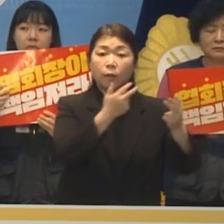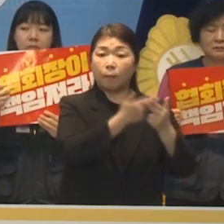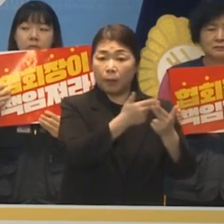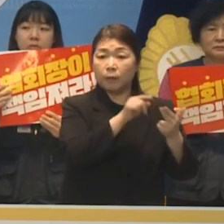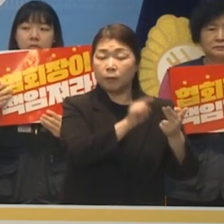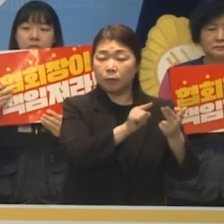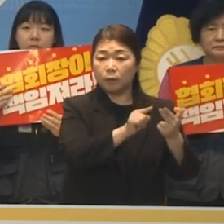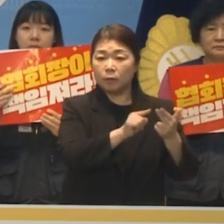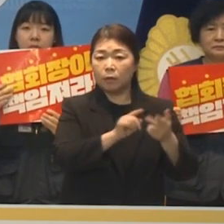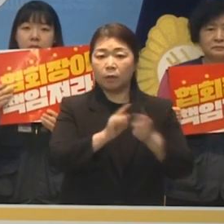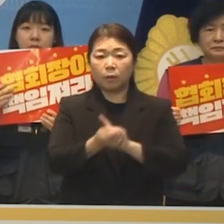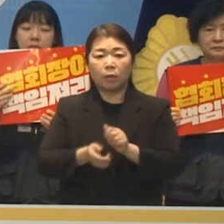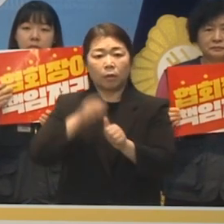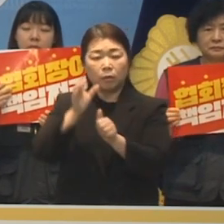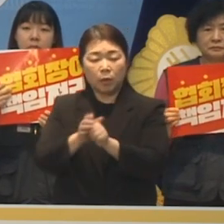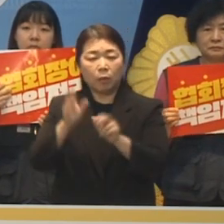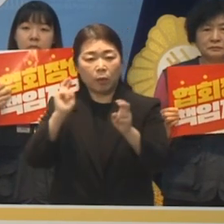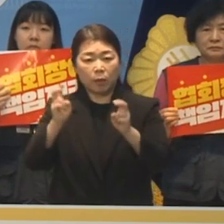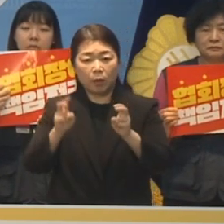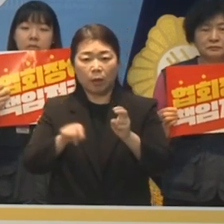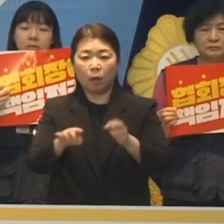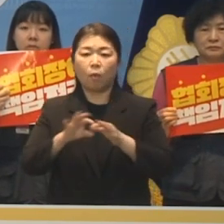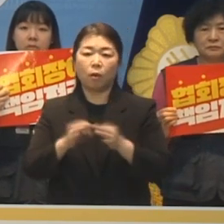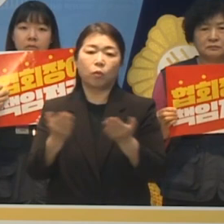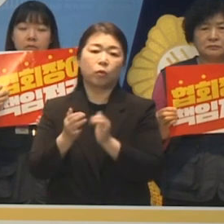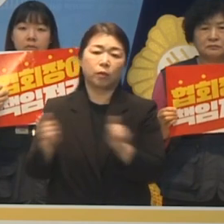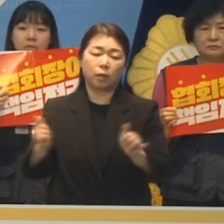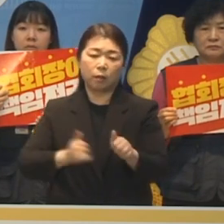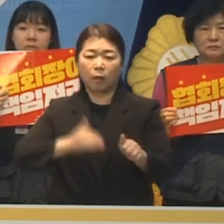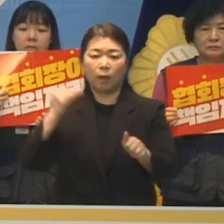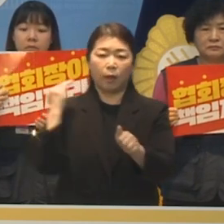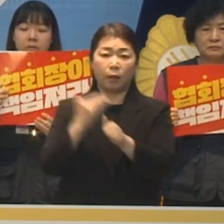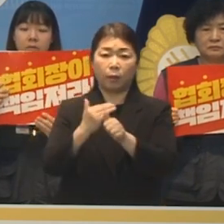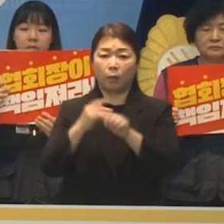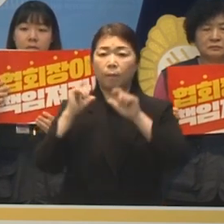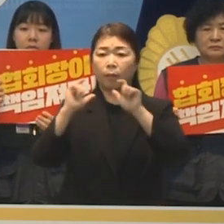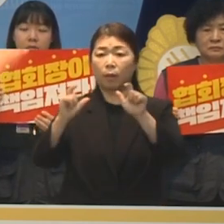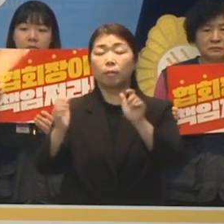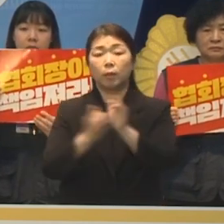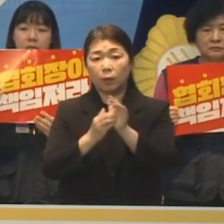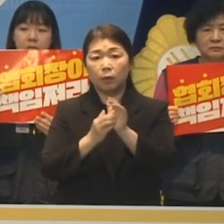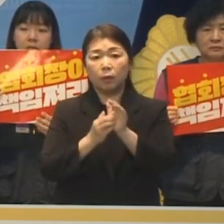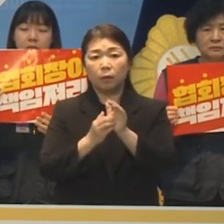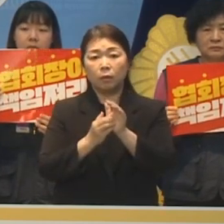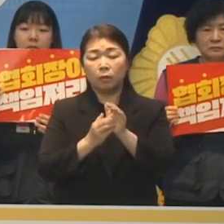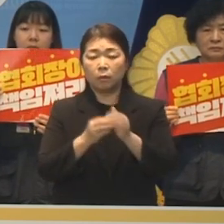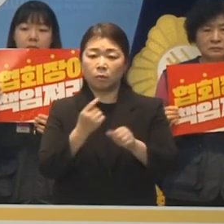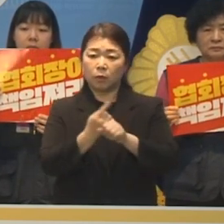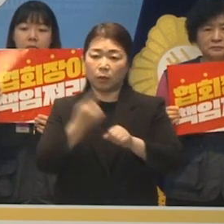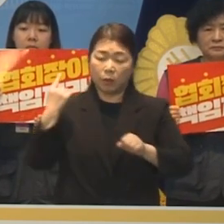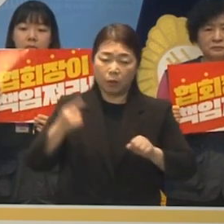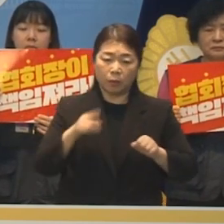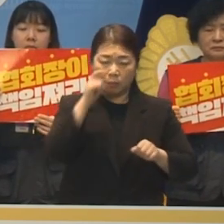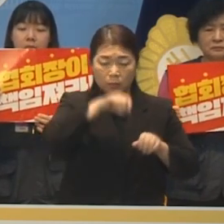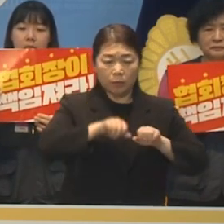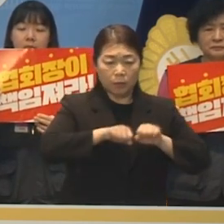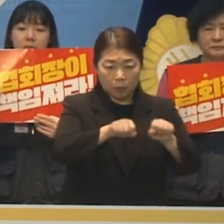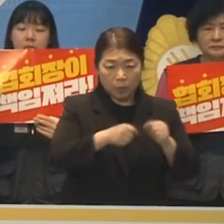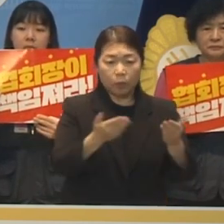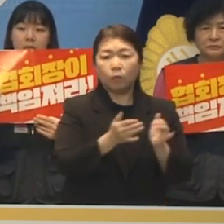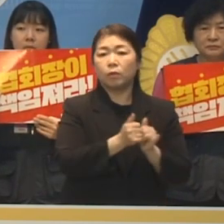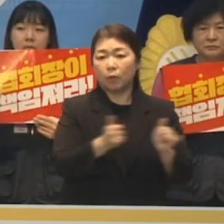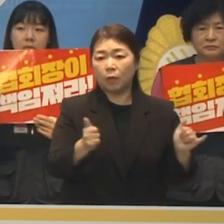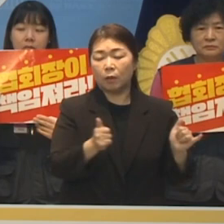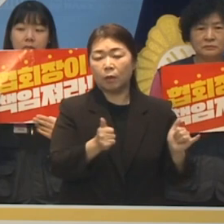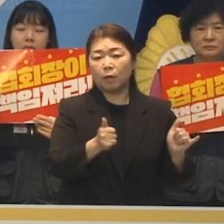한국전기공사협회 용역업체 소속 미화 노동자는 해고 통보를 받았다. 지난해 미화 노동자가